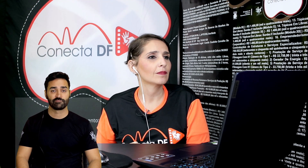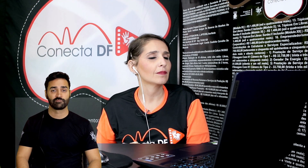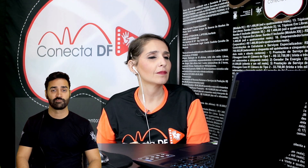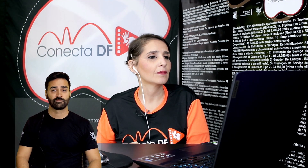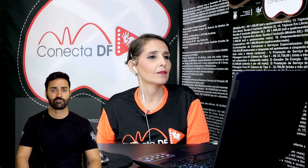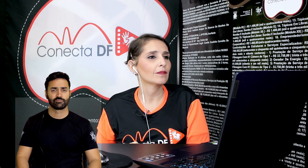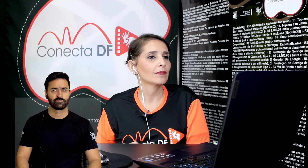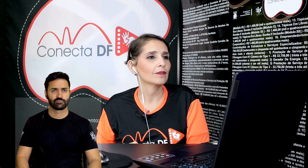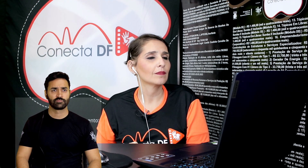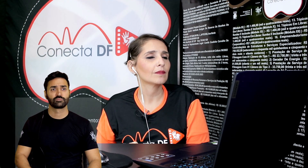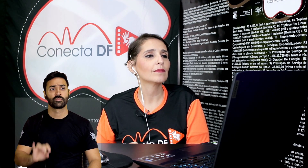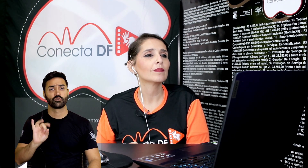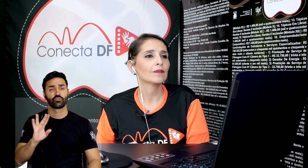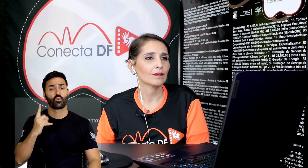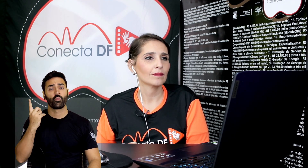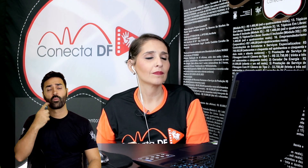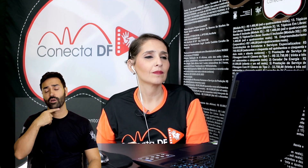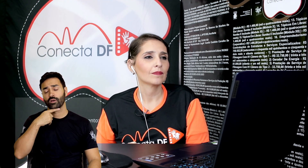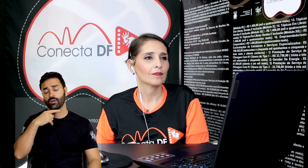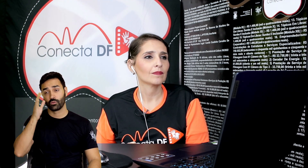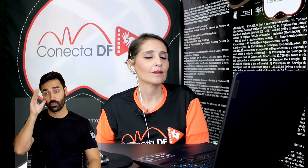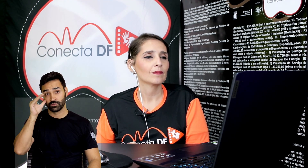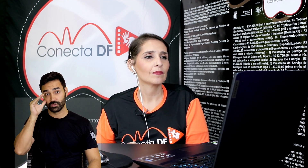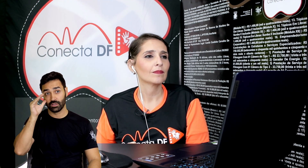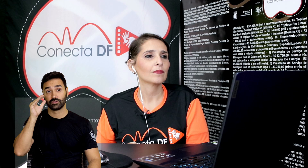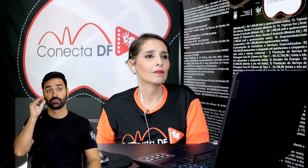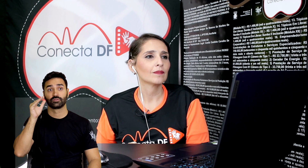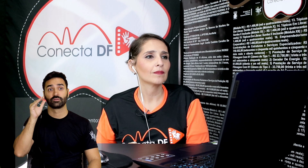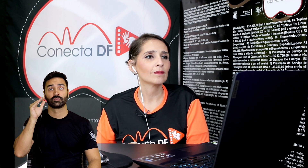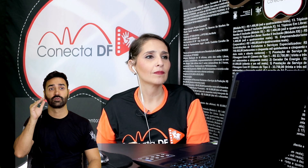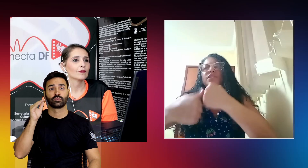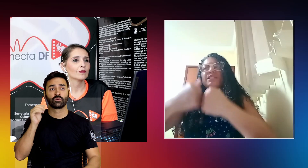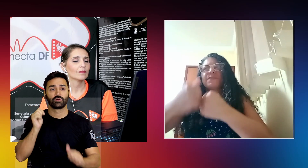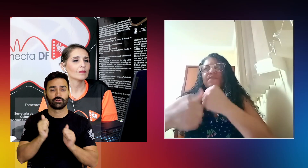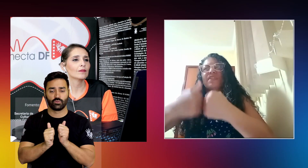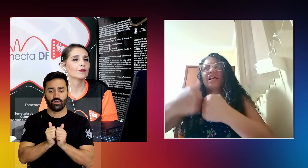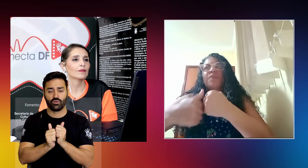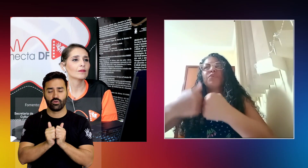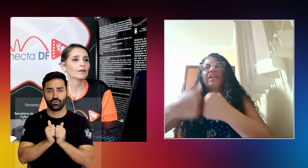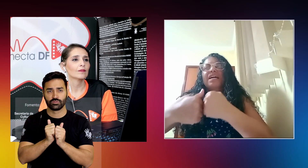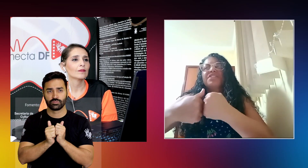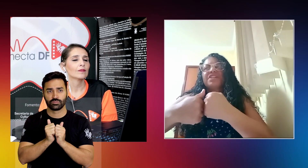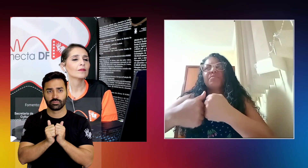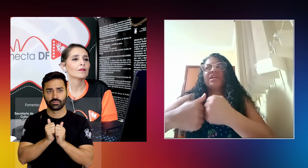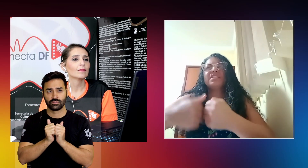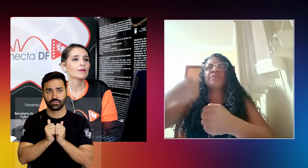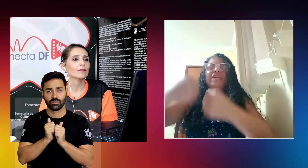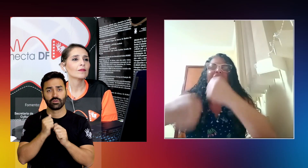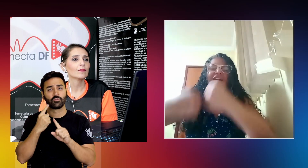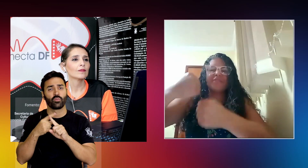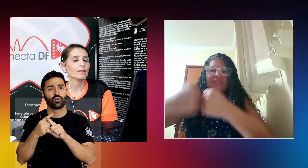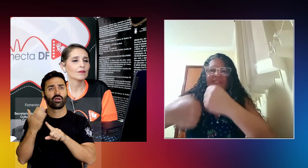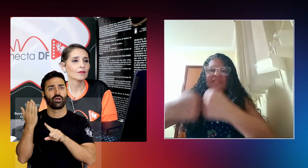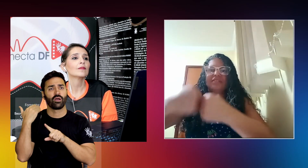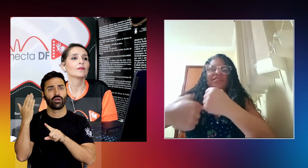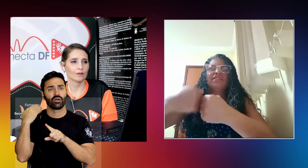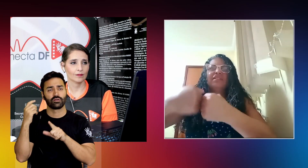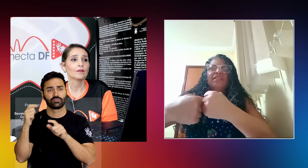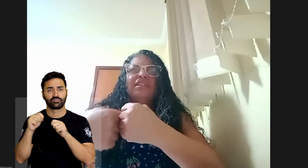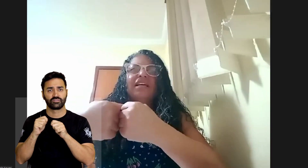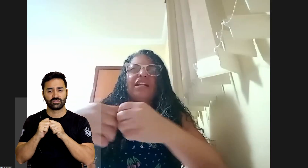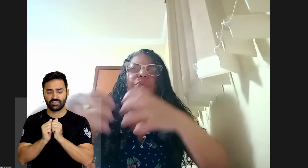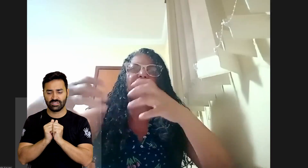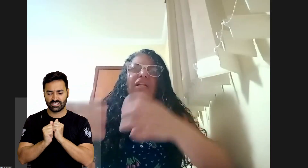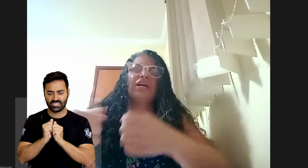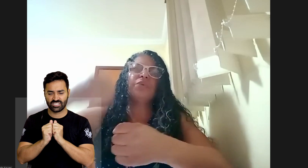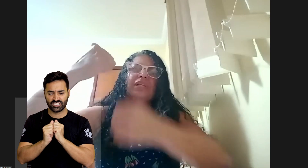Só uma curiosidade, depois a minha filha queria falar. A questão do arroz é porque antigamente se pilava, né?